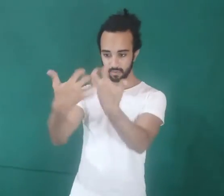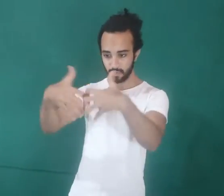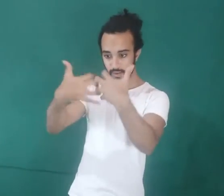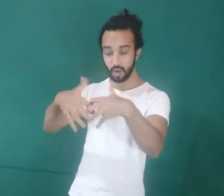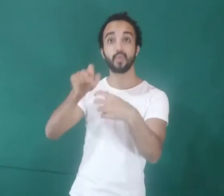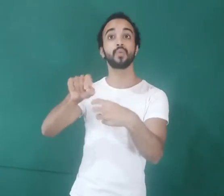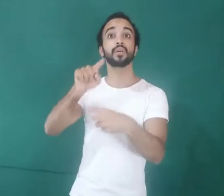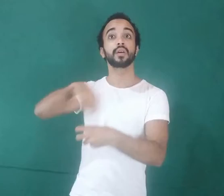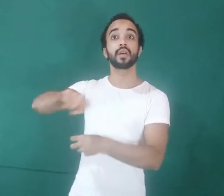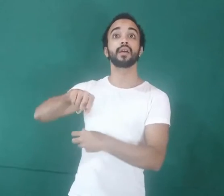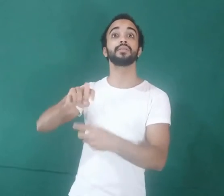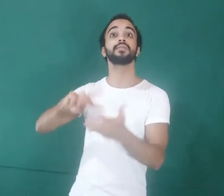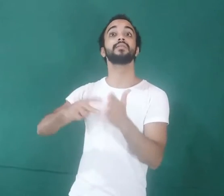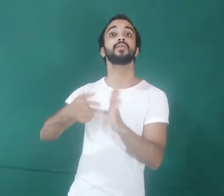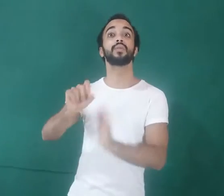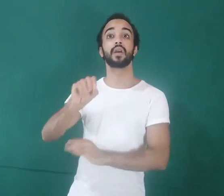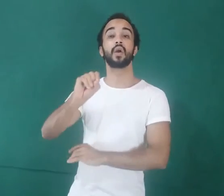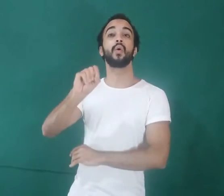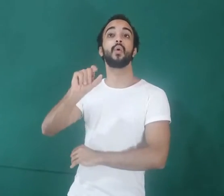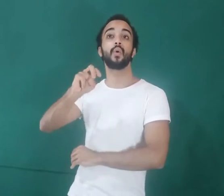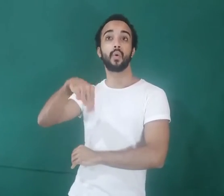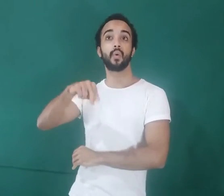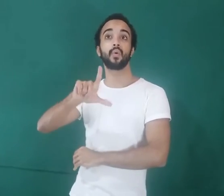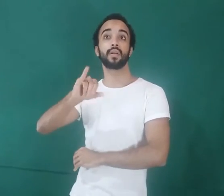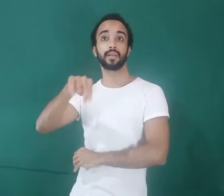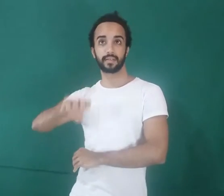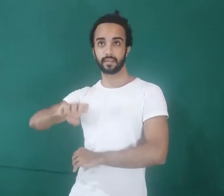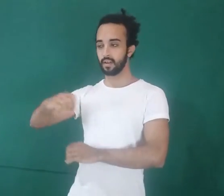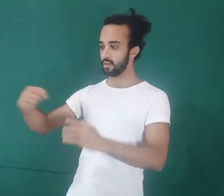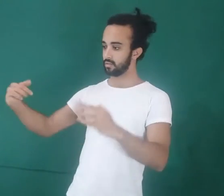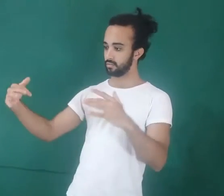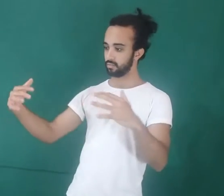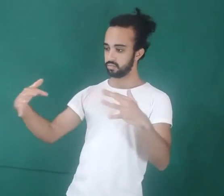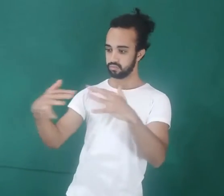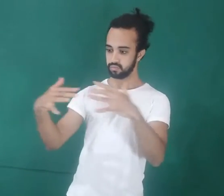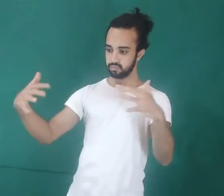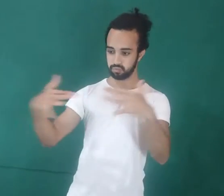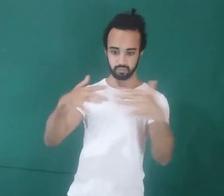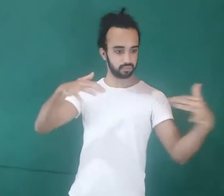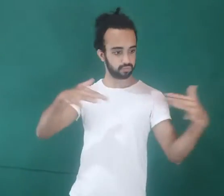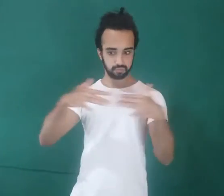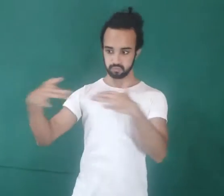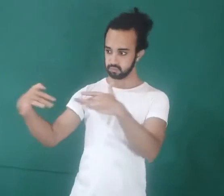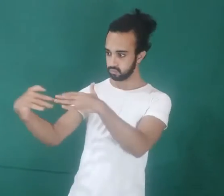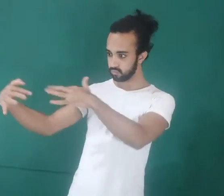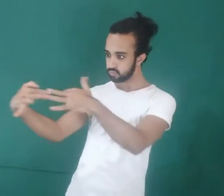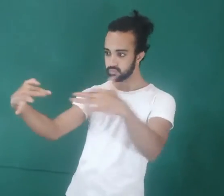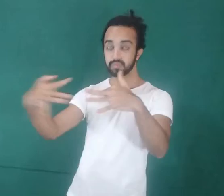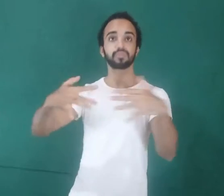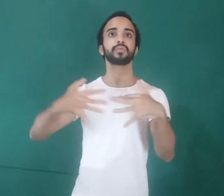of communication. Elas estão em linha de comunicação, uma com outra e infinitamente quase com todas. Eu